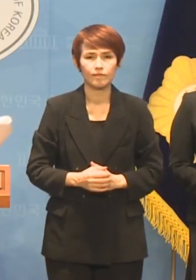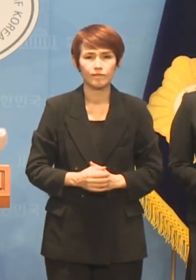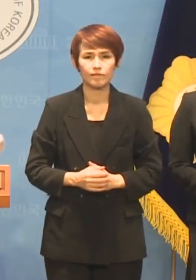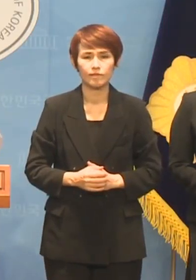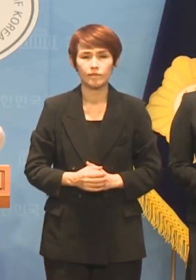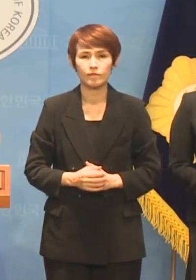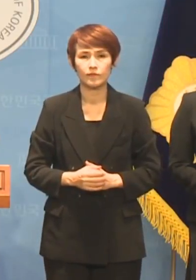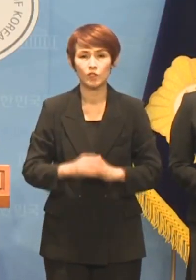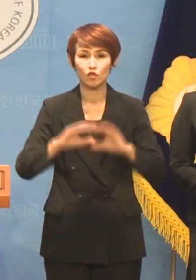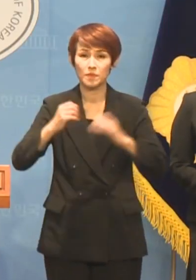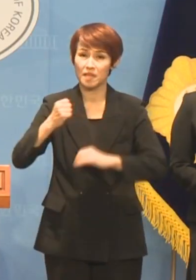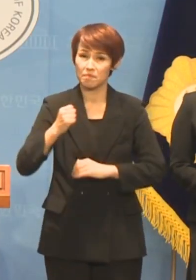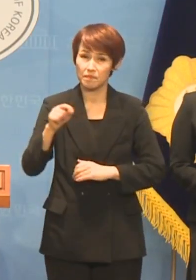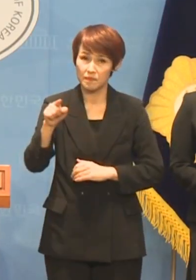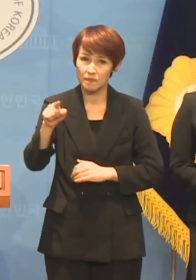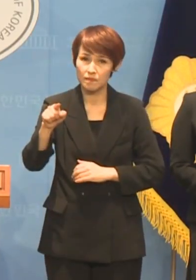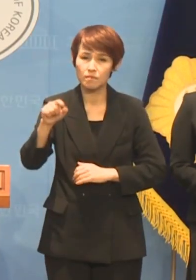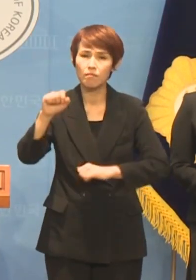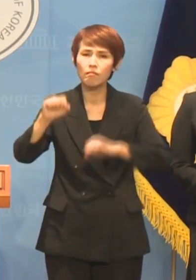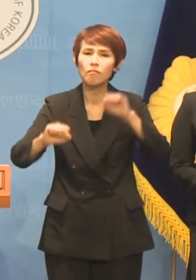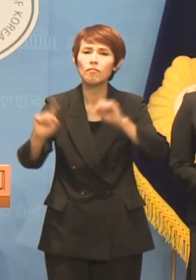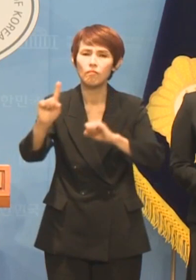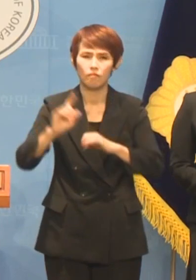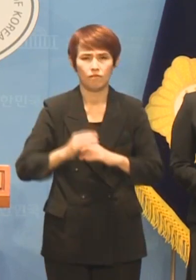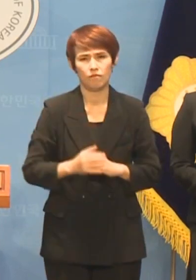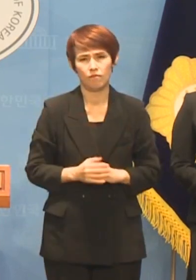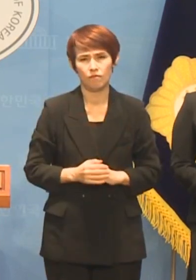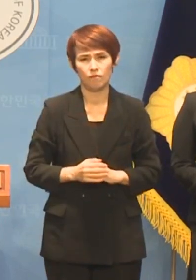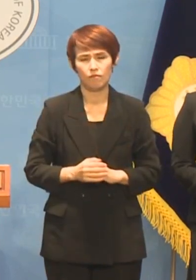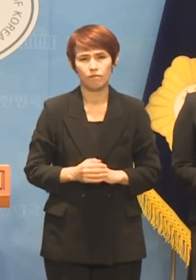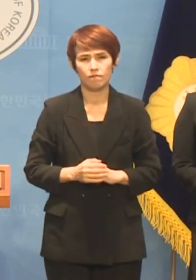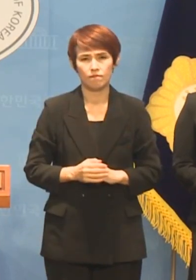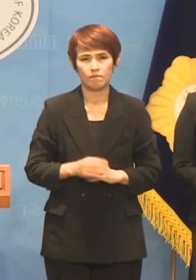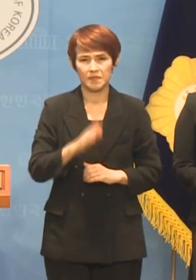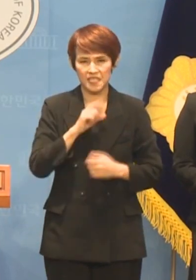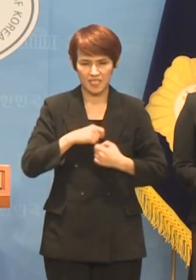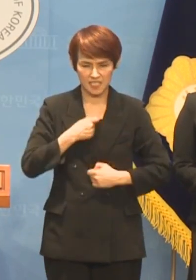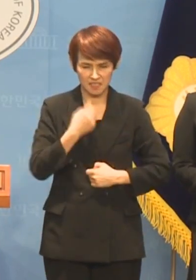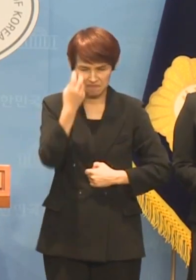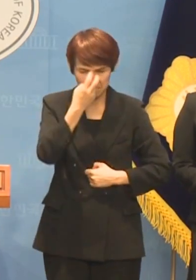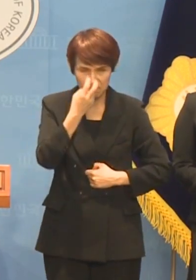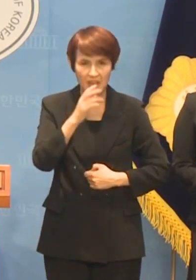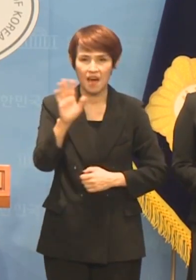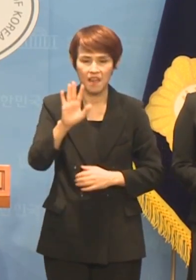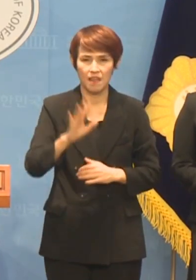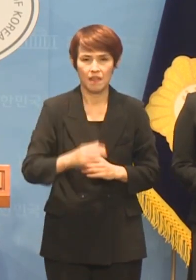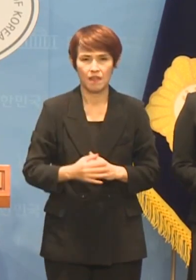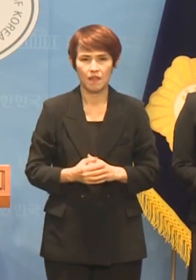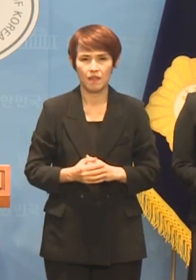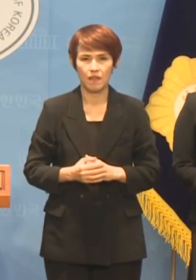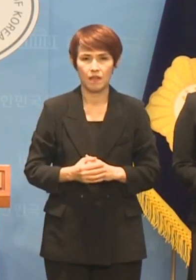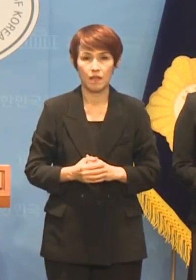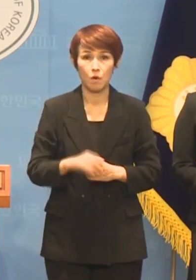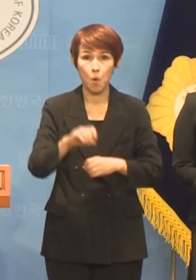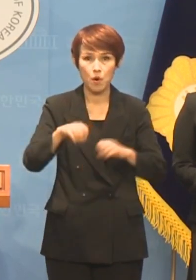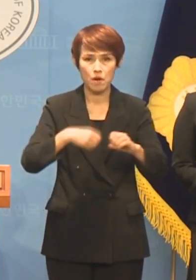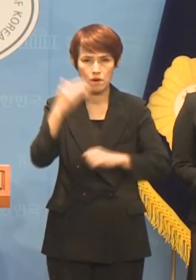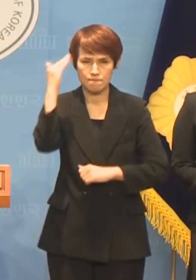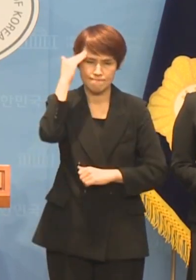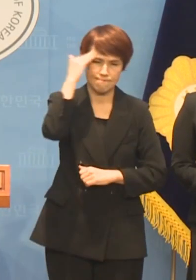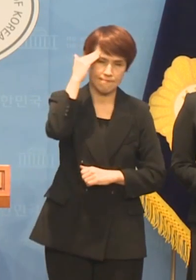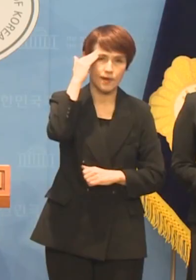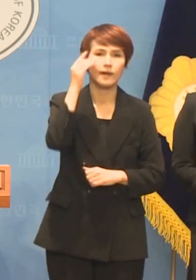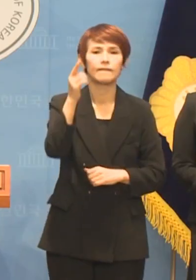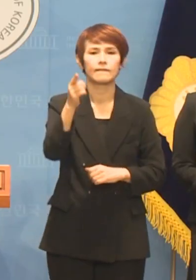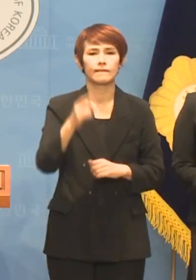반면 국민의힘은 무엇을 했습니까? 진실 규명은 뒷전이었고 도리어 회방을